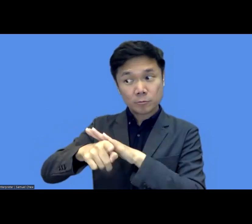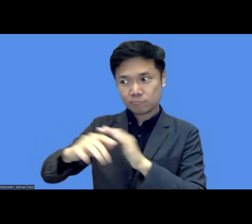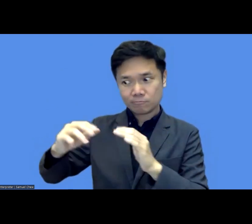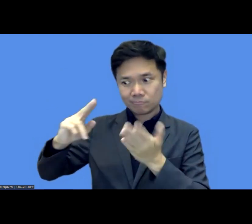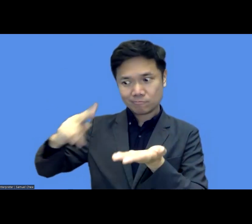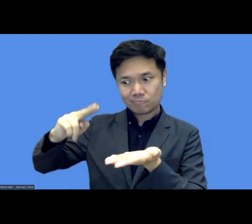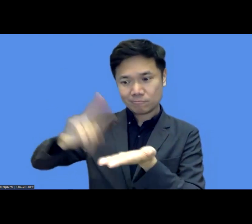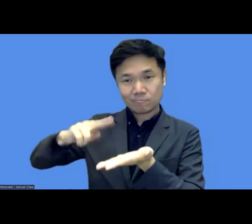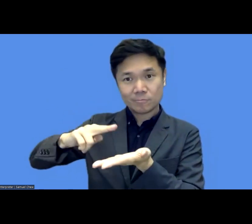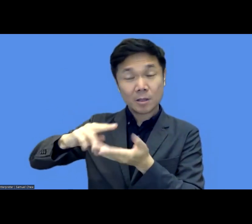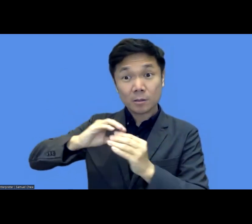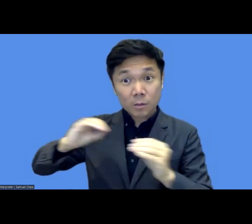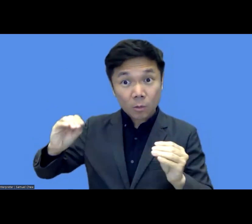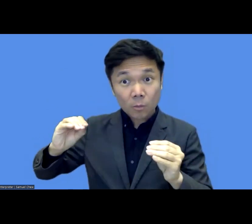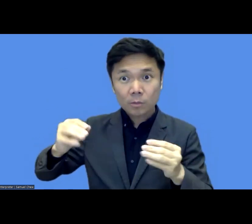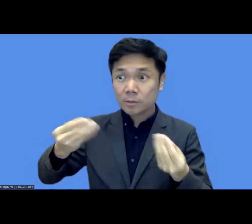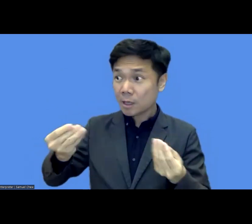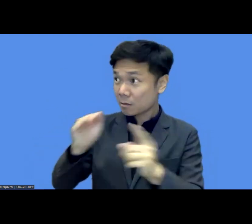afirmado y aprobado la